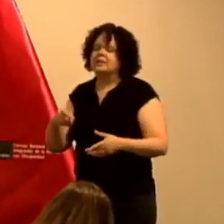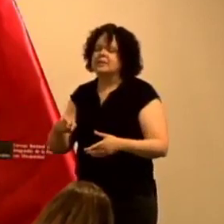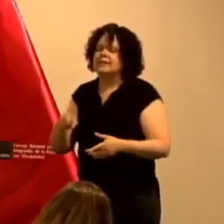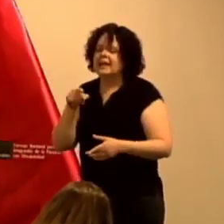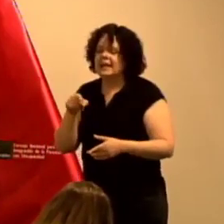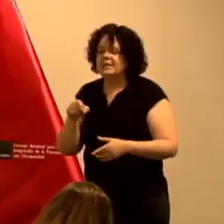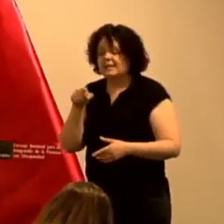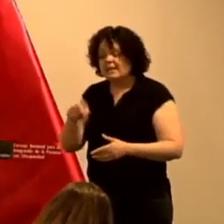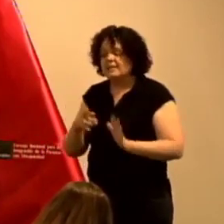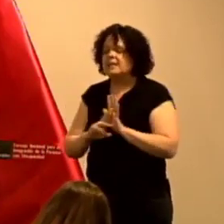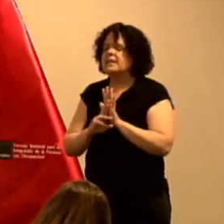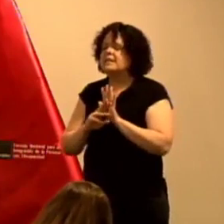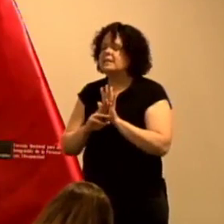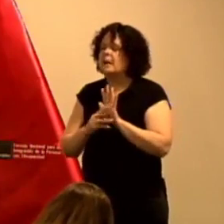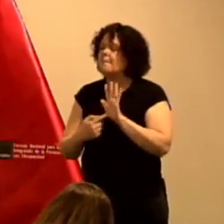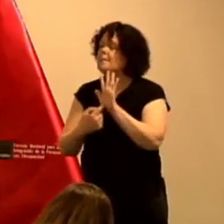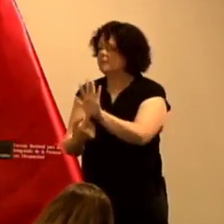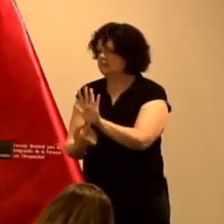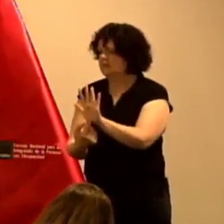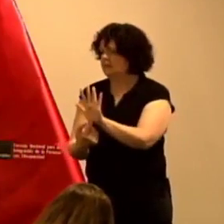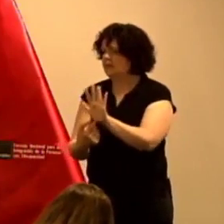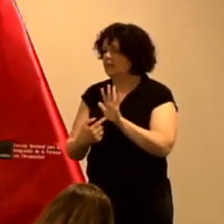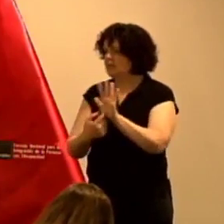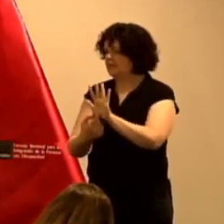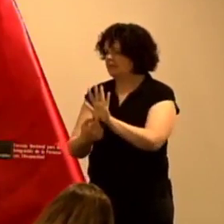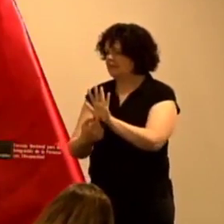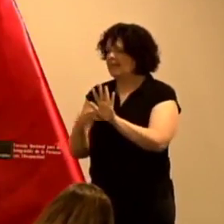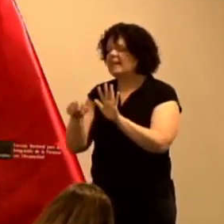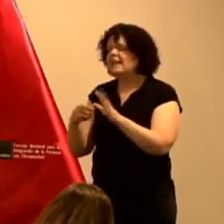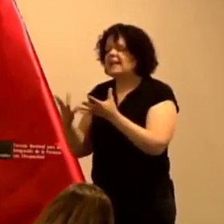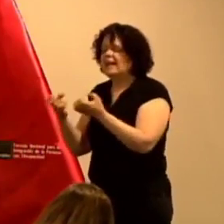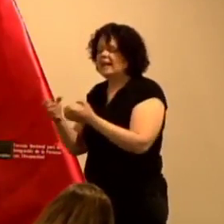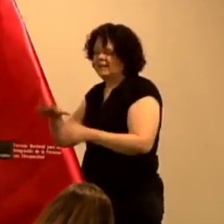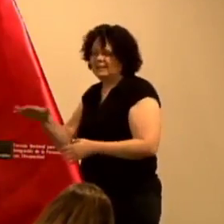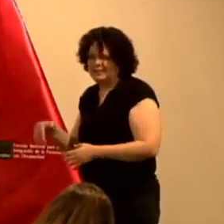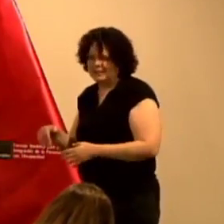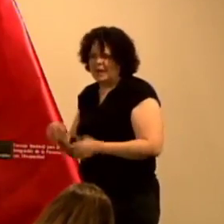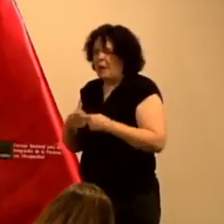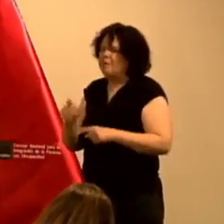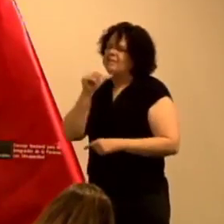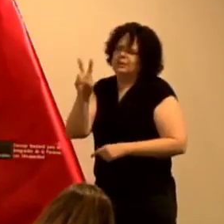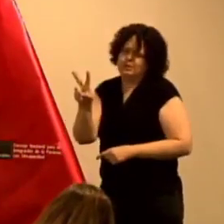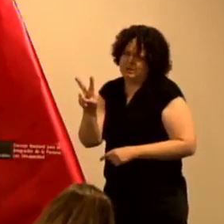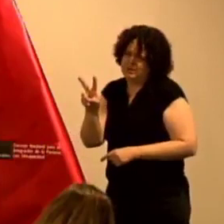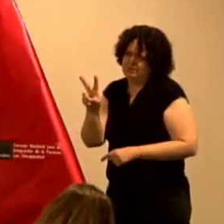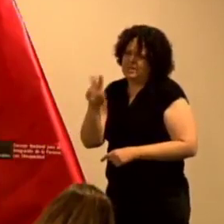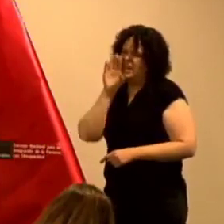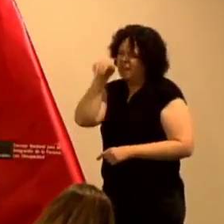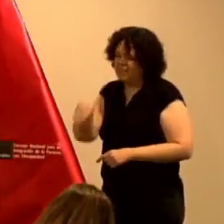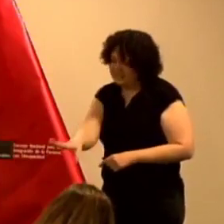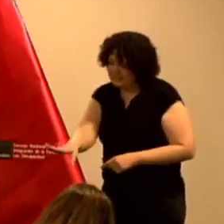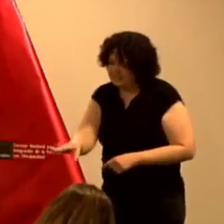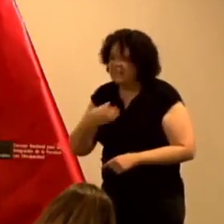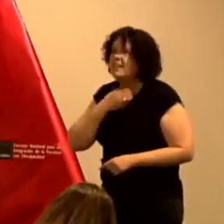fueron esas 2 cosas? Lo que no pudieron implementar fueron la jirafa y el elefante, ¿no es cierto? ¿Y está mal que los